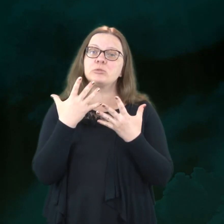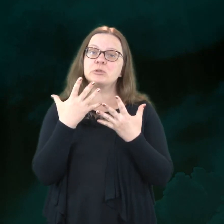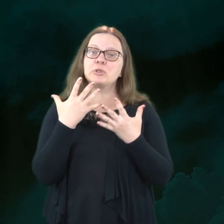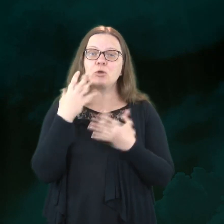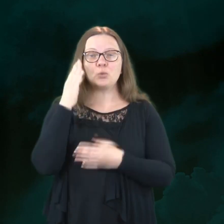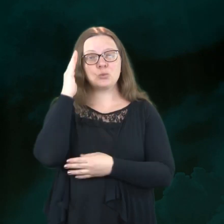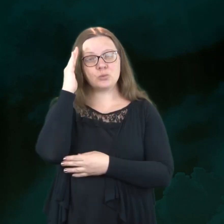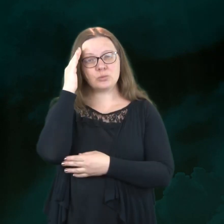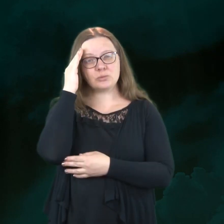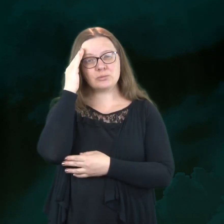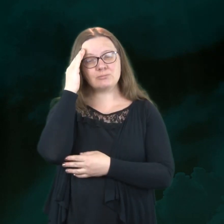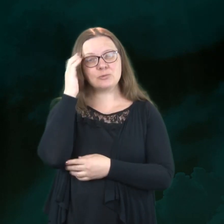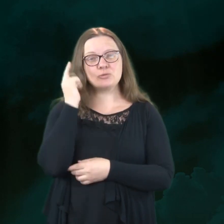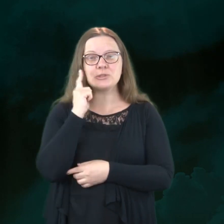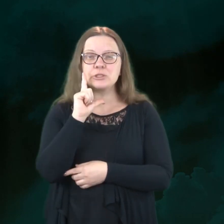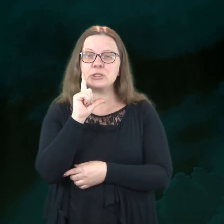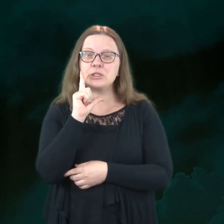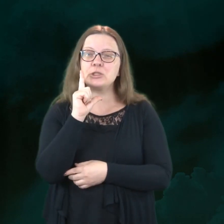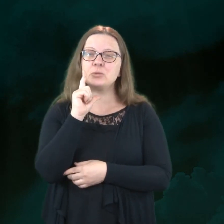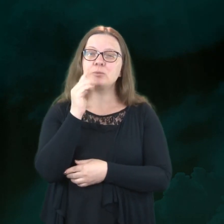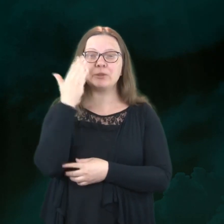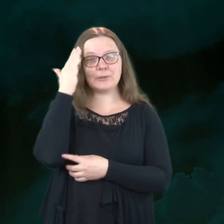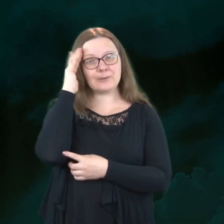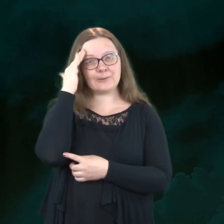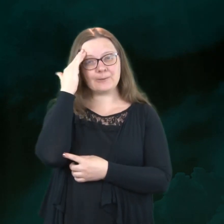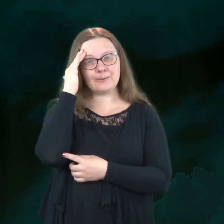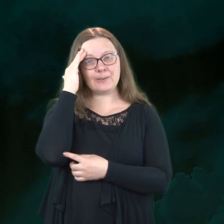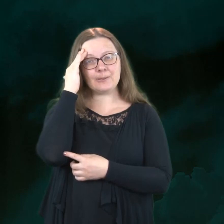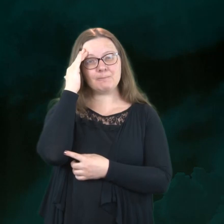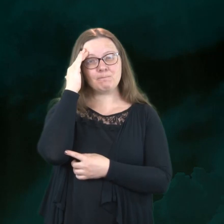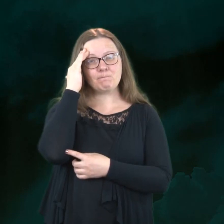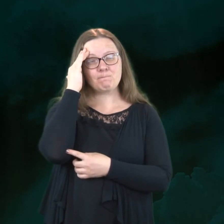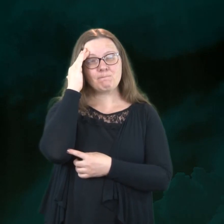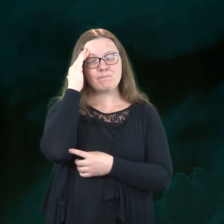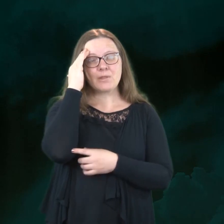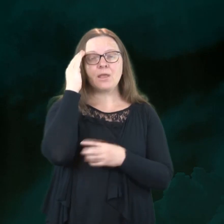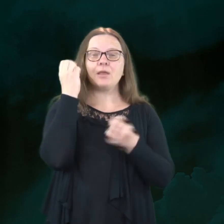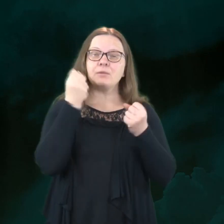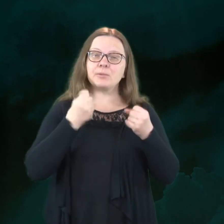contextualização, porque isso vai ajudar você a entender, né?